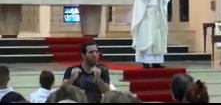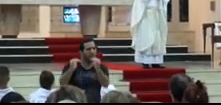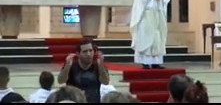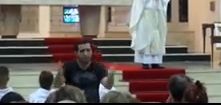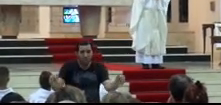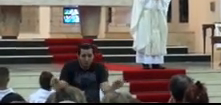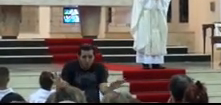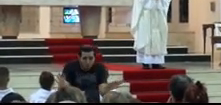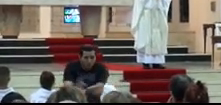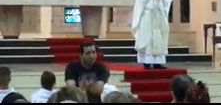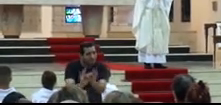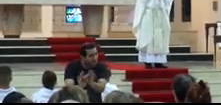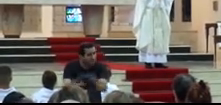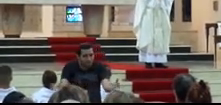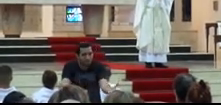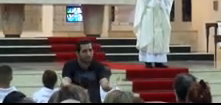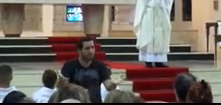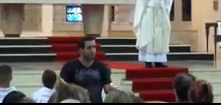Sejam unidos